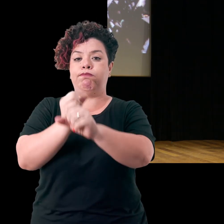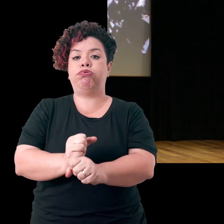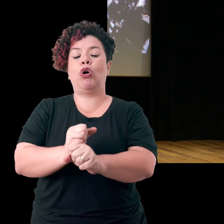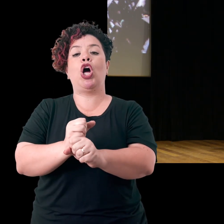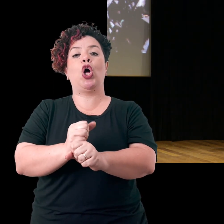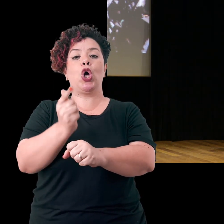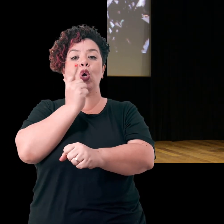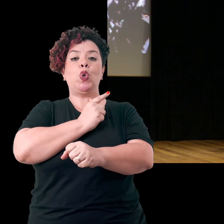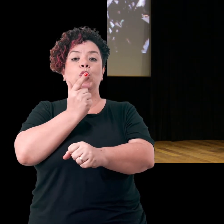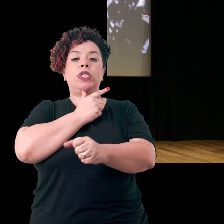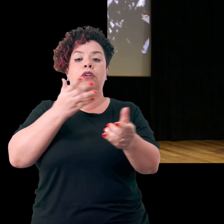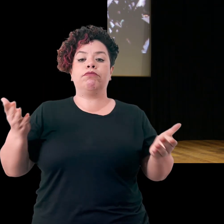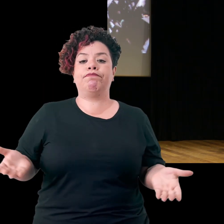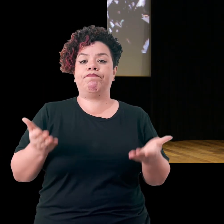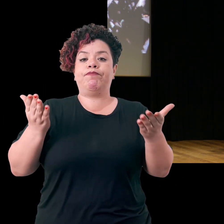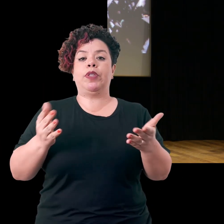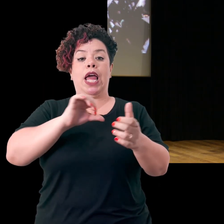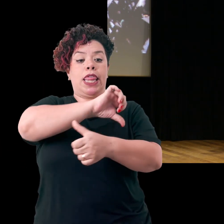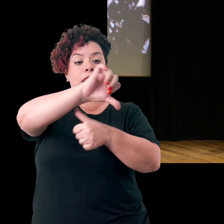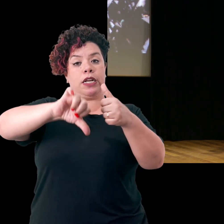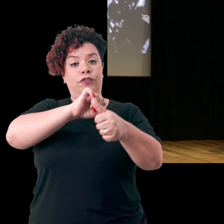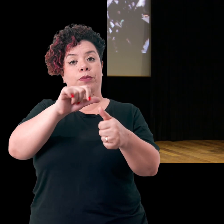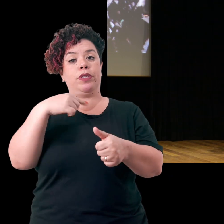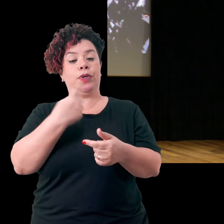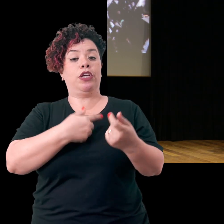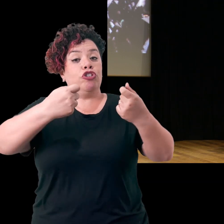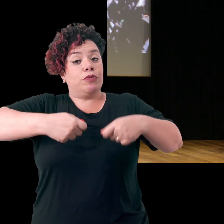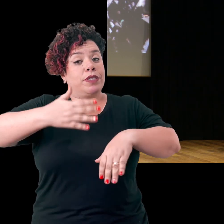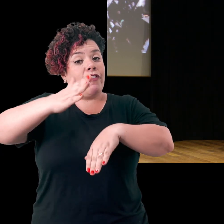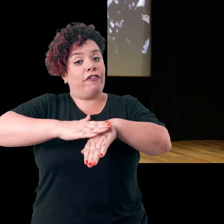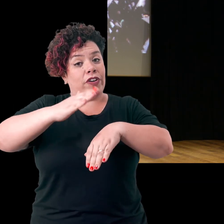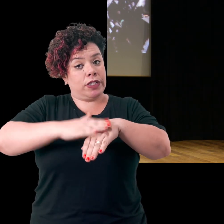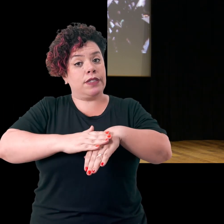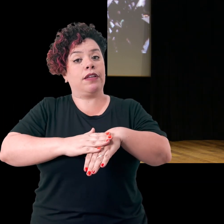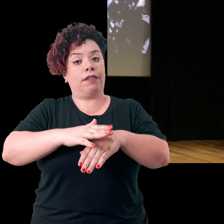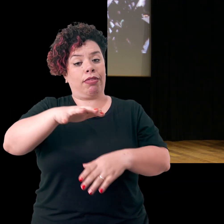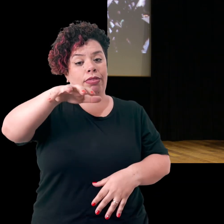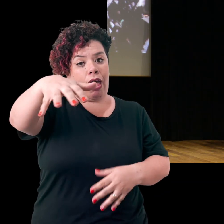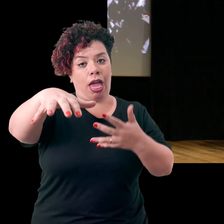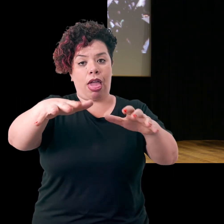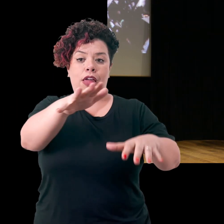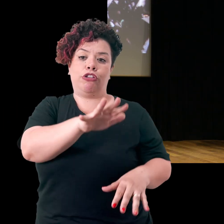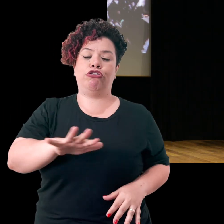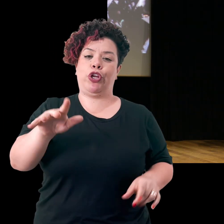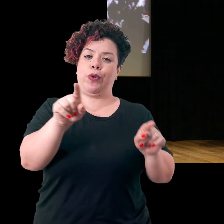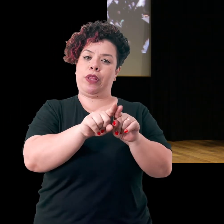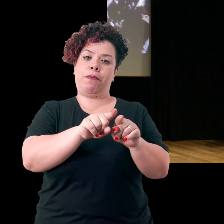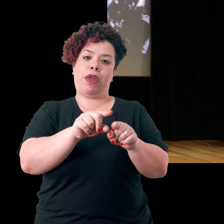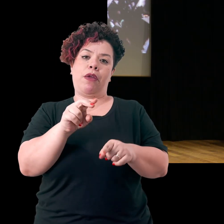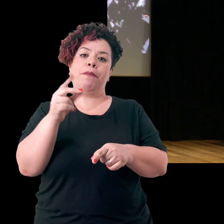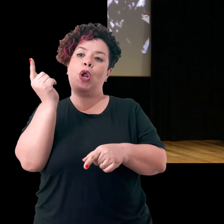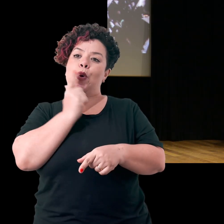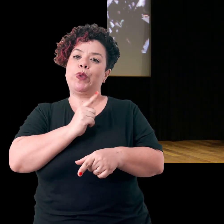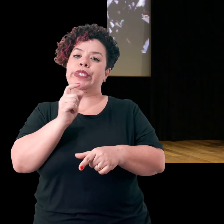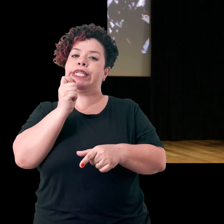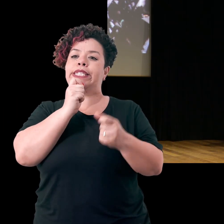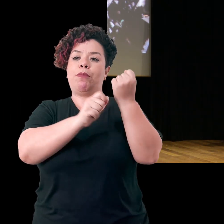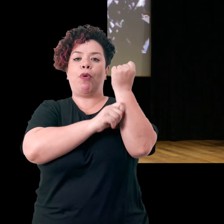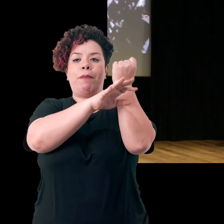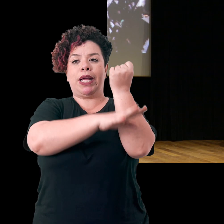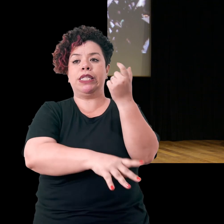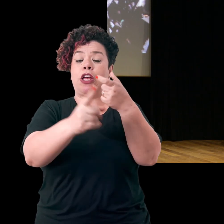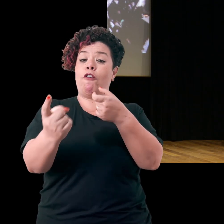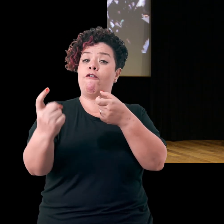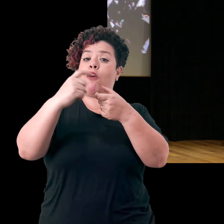recurso que vá fomentar a transformação que a gente precisa fazer nessa região para que a gente consiga ter recuperação de